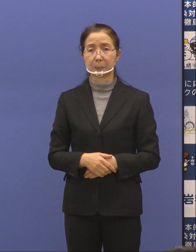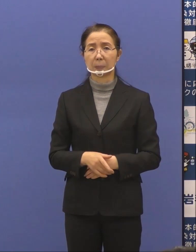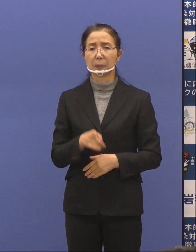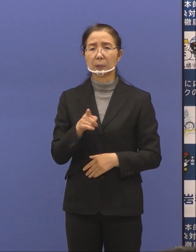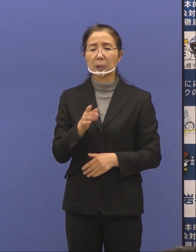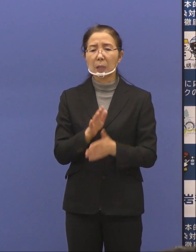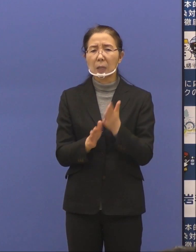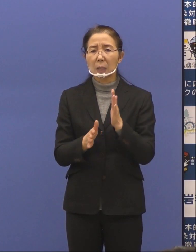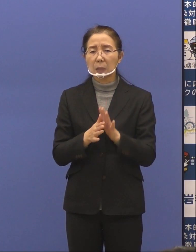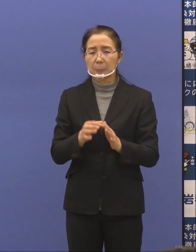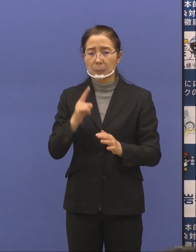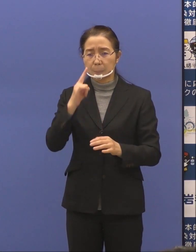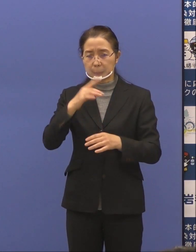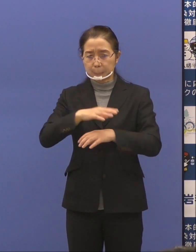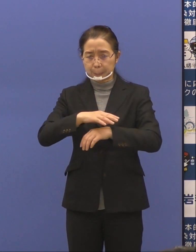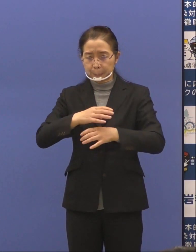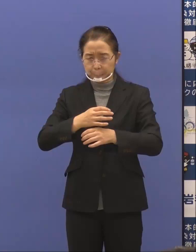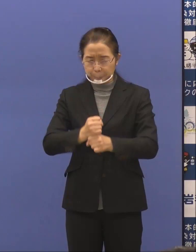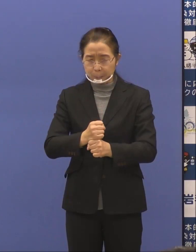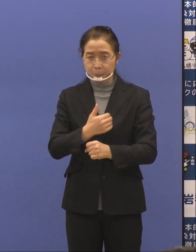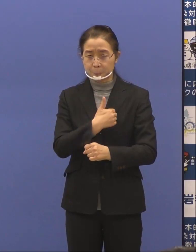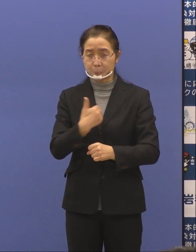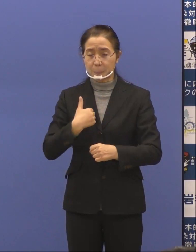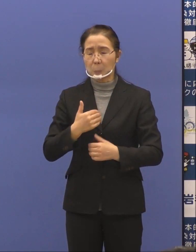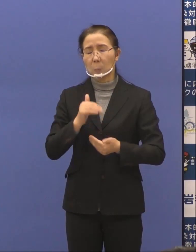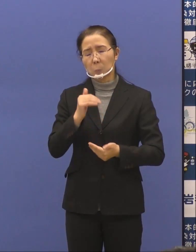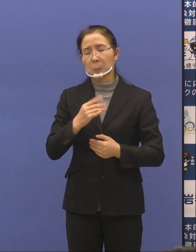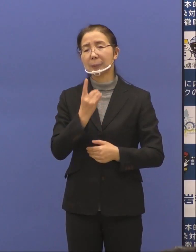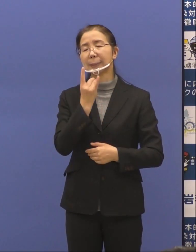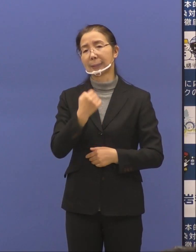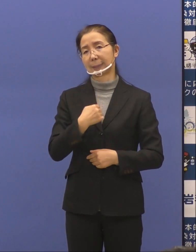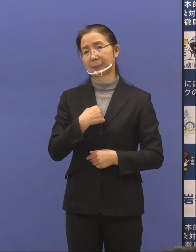ことがちゃんと実を結ぶことを期待します。